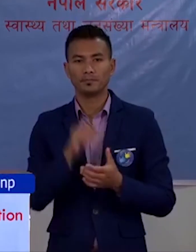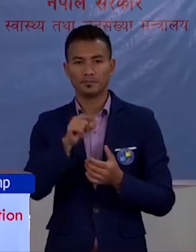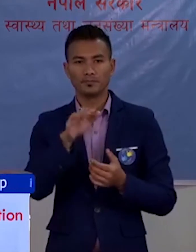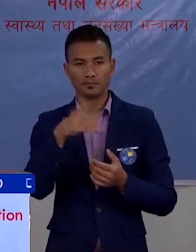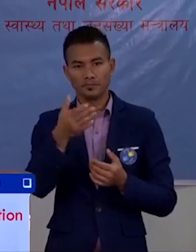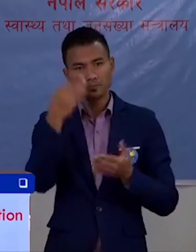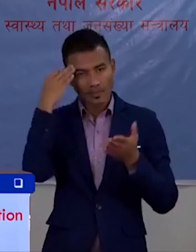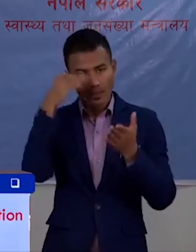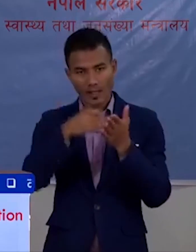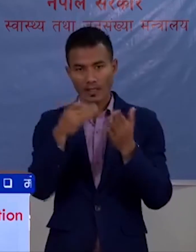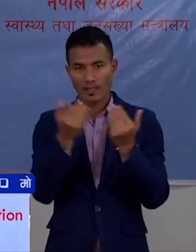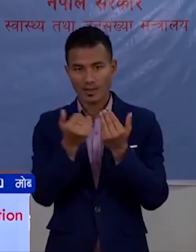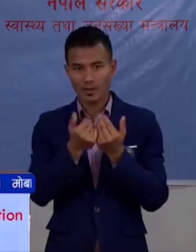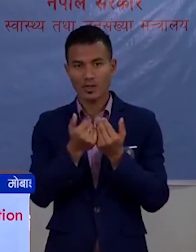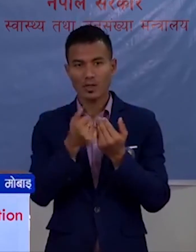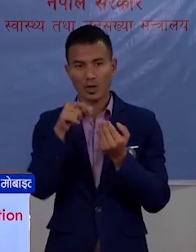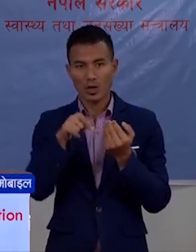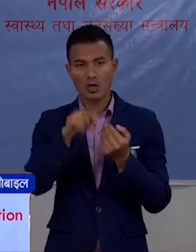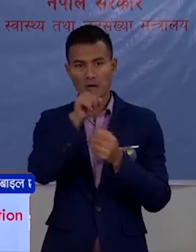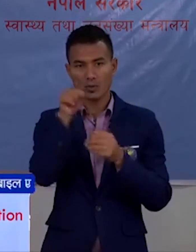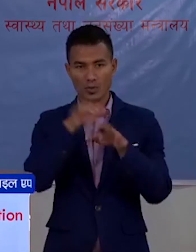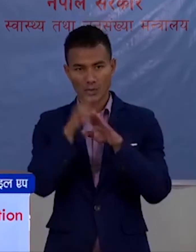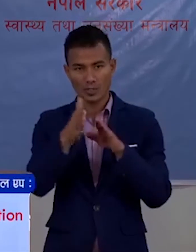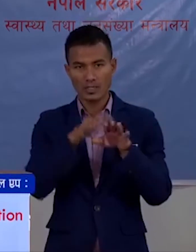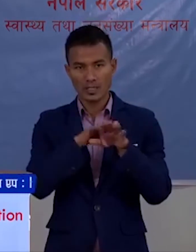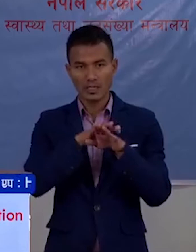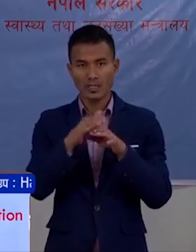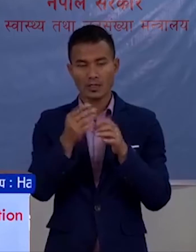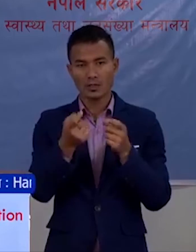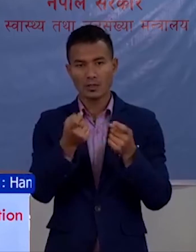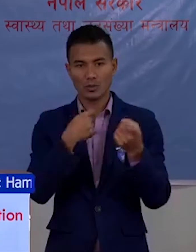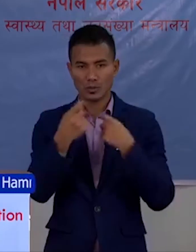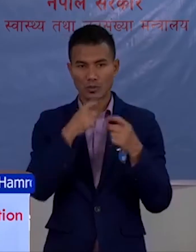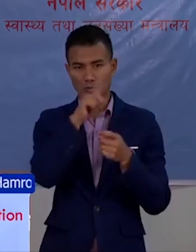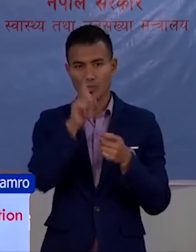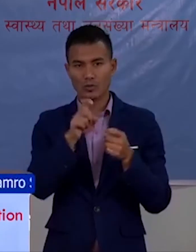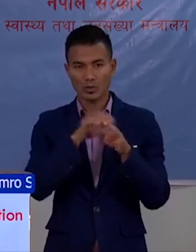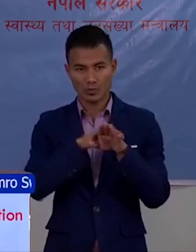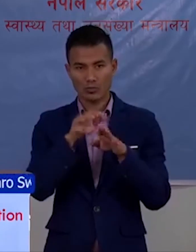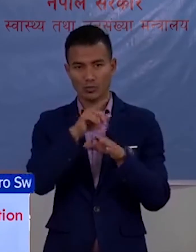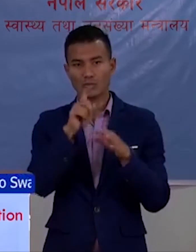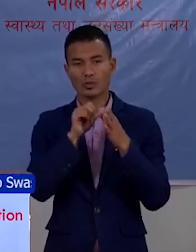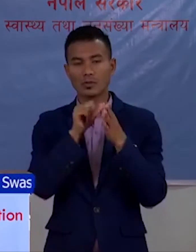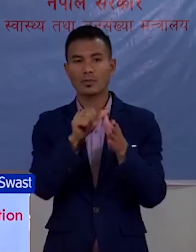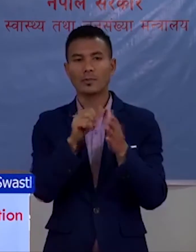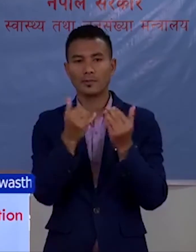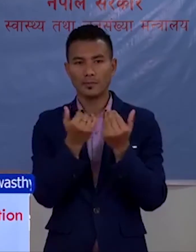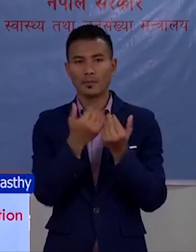यसैलाई पनि ध्यानमा राखेर हाल यहाँहरूले धेरैले सोधेको प्रश्न र राखेको जिज्ञासा पनि मेटाउनको